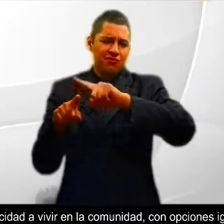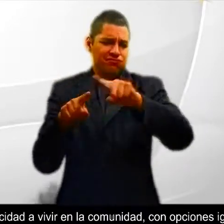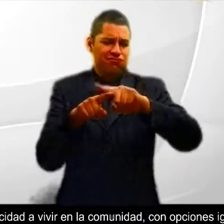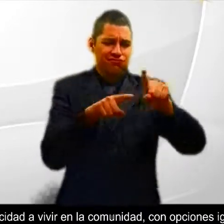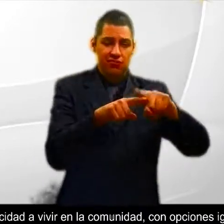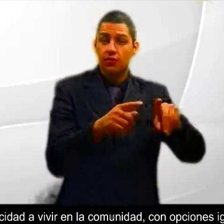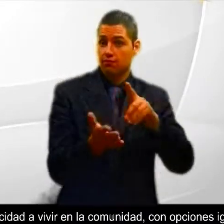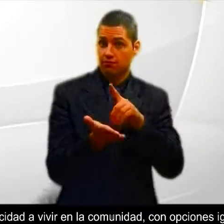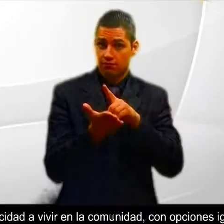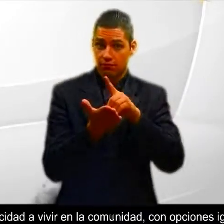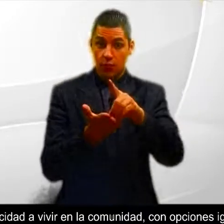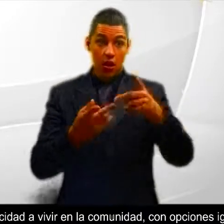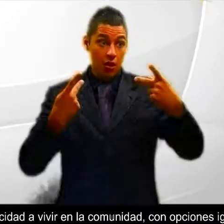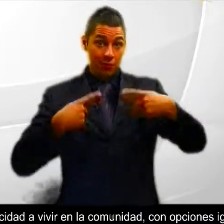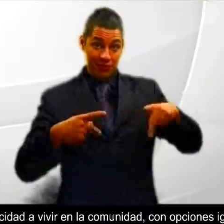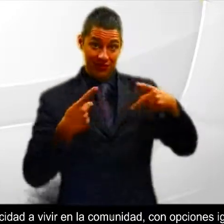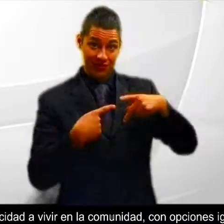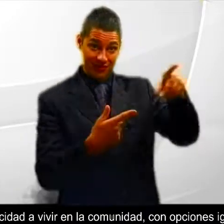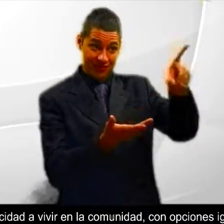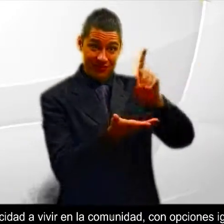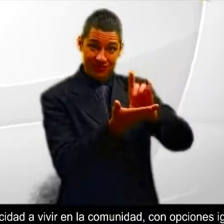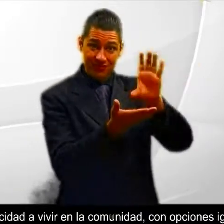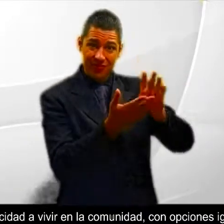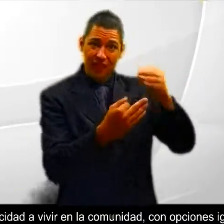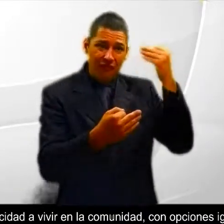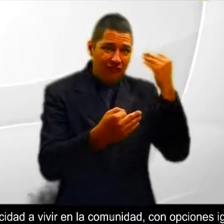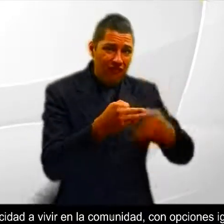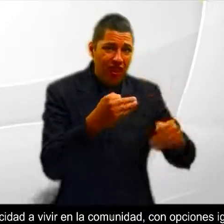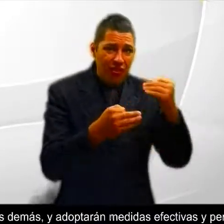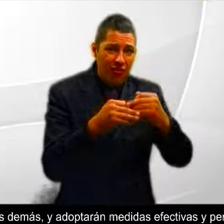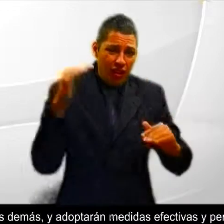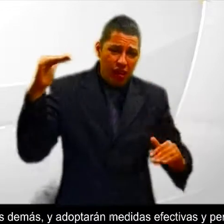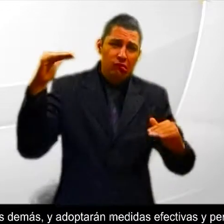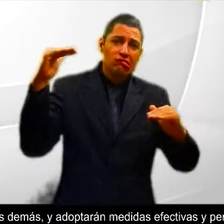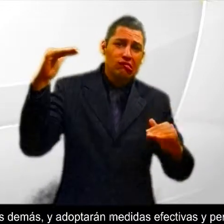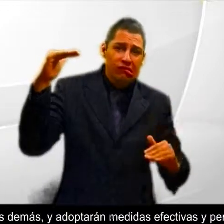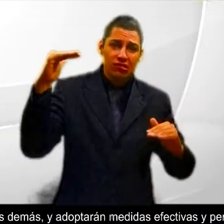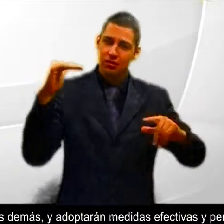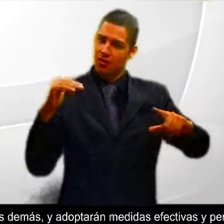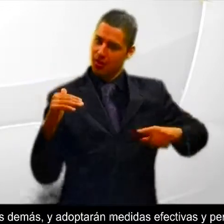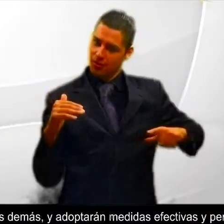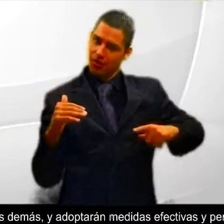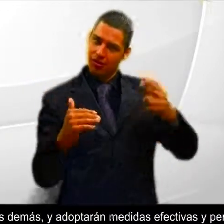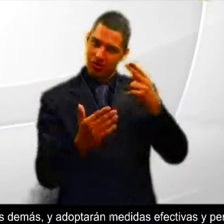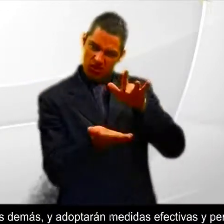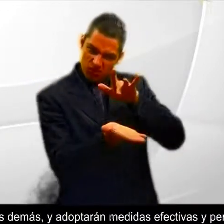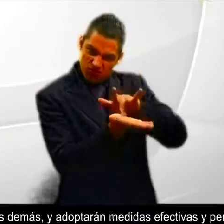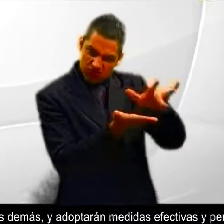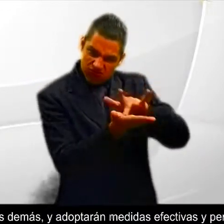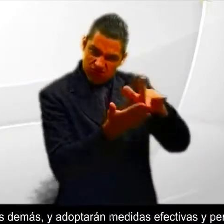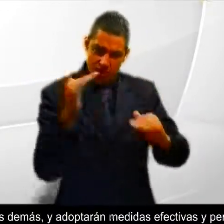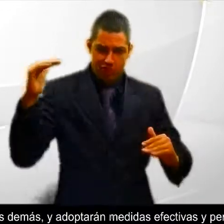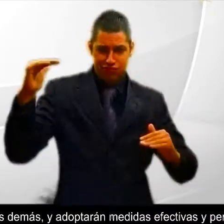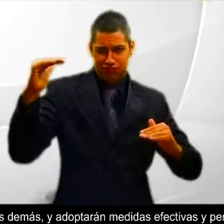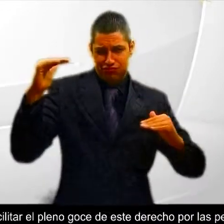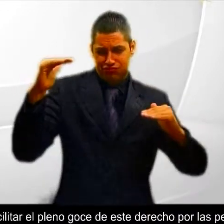discapacidad a vivir en la comunidad con opciones iguales a las demás y adoptarán medidas efectivas y pertinentes para